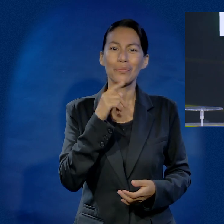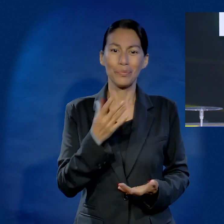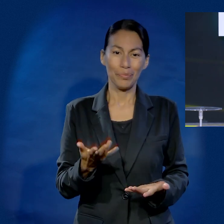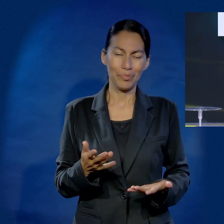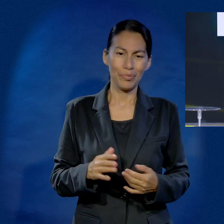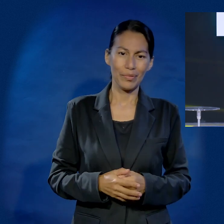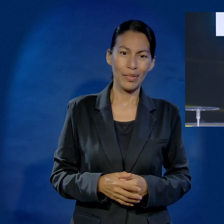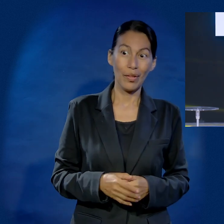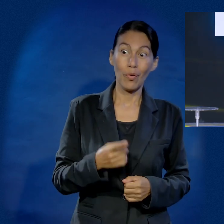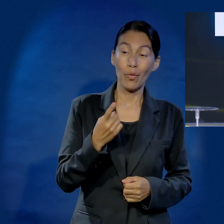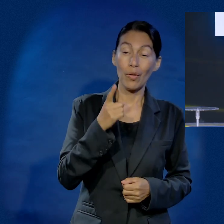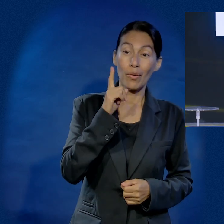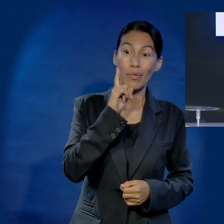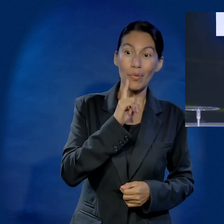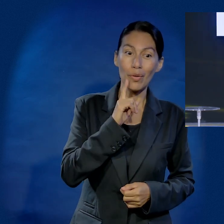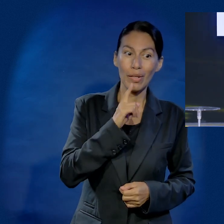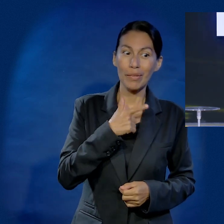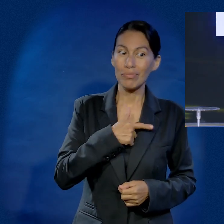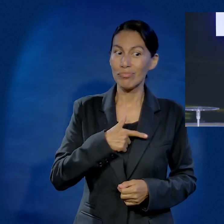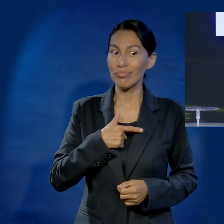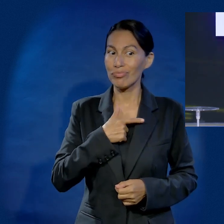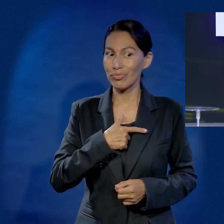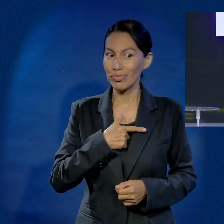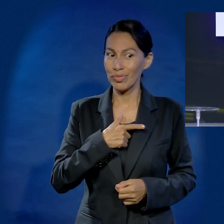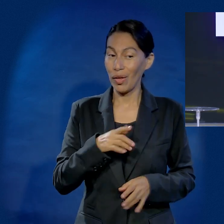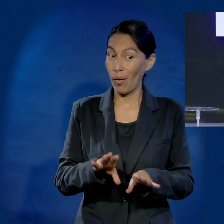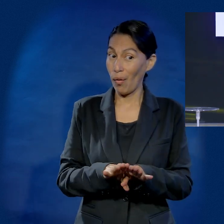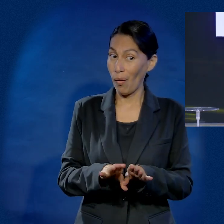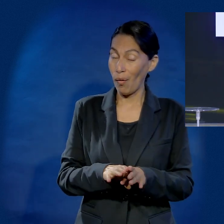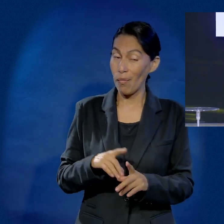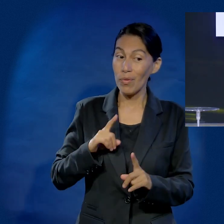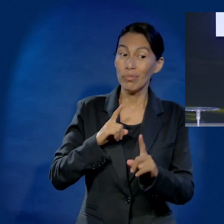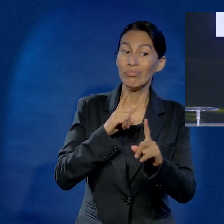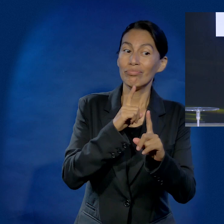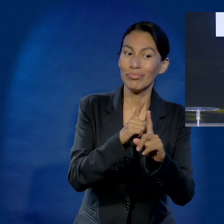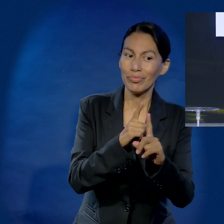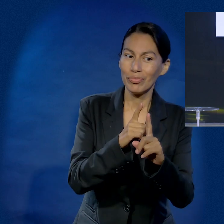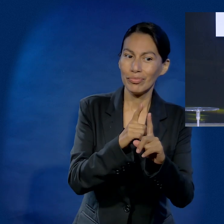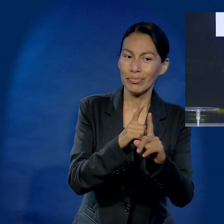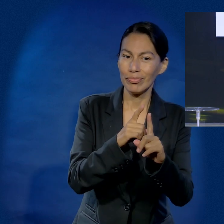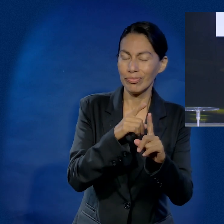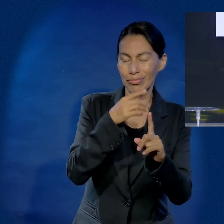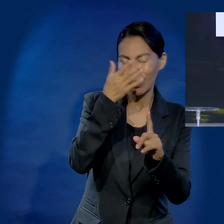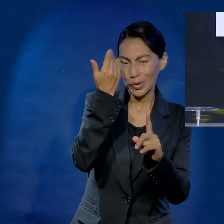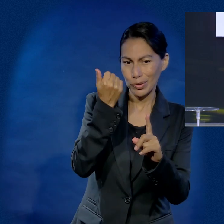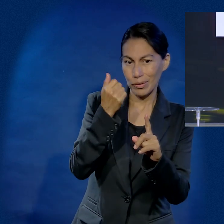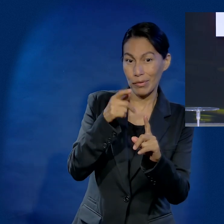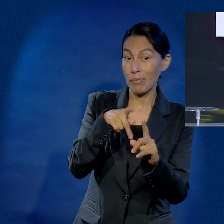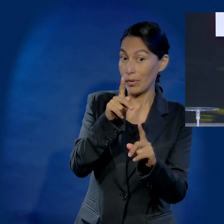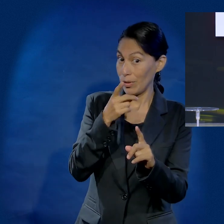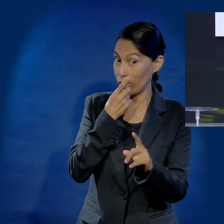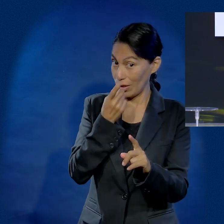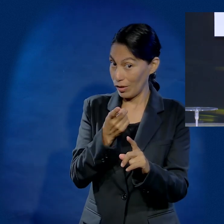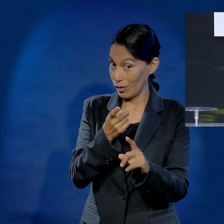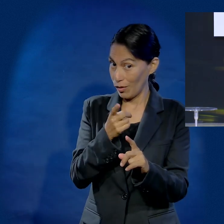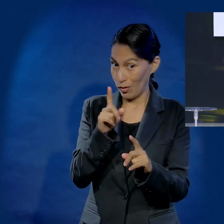una muchacha que llama tu atención. ¿Cómo llegarle? Bueno, yo no puedo decirte cómo, pero te puedo decir qué no